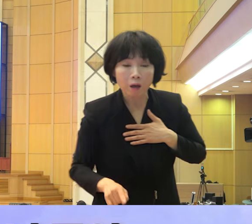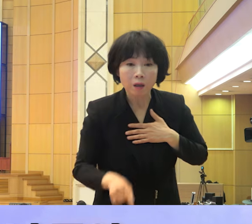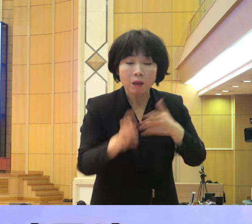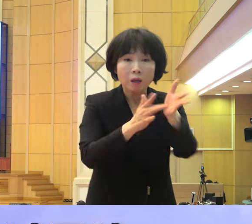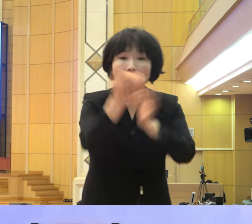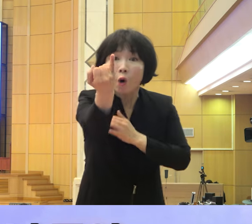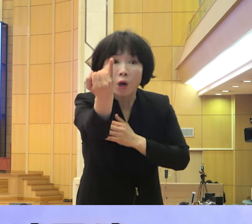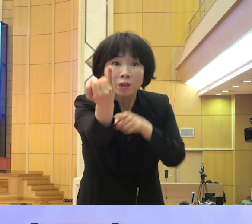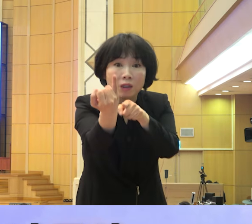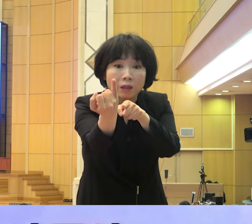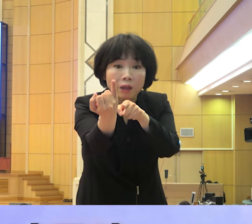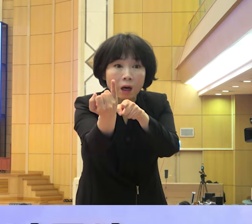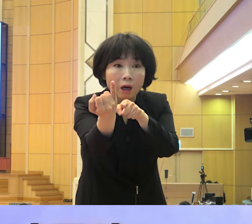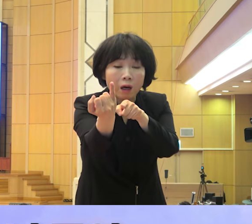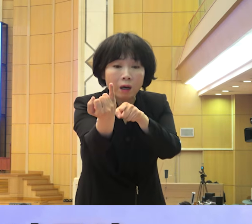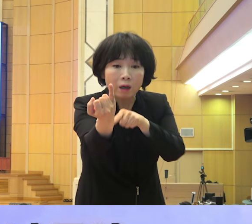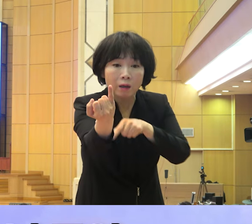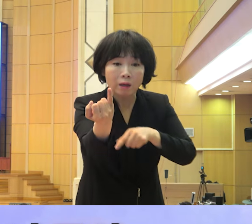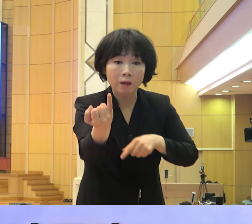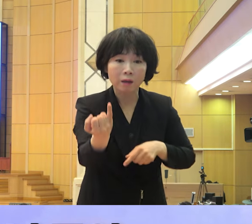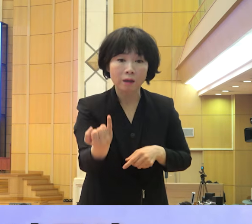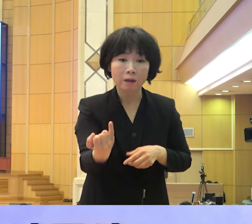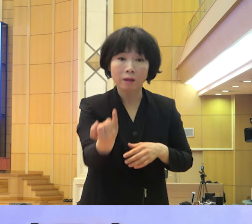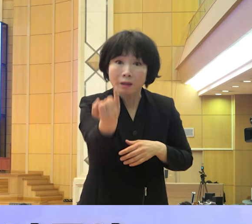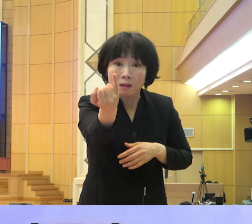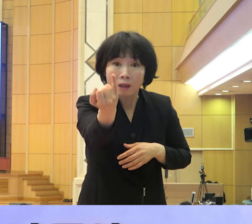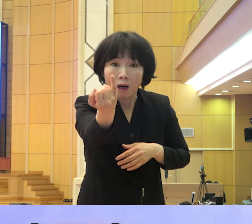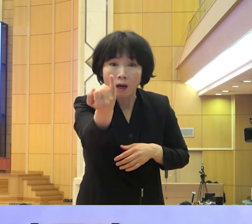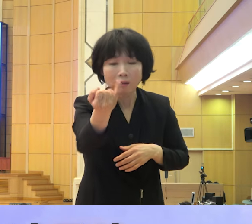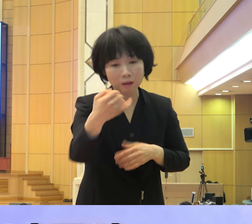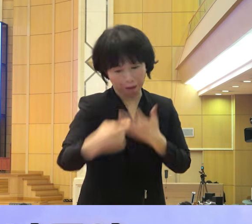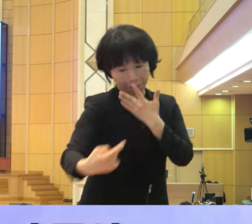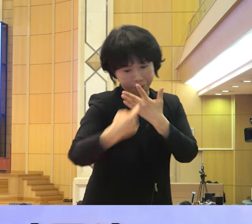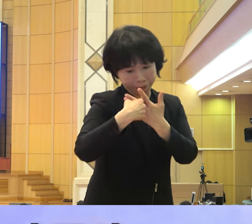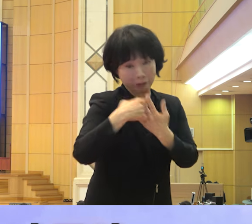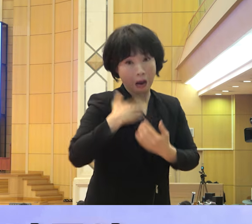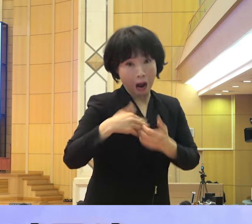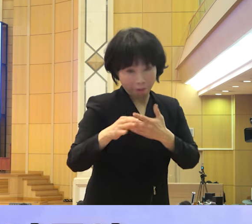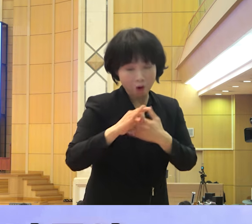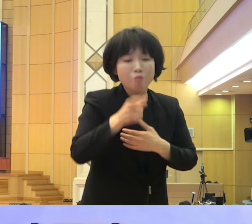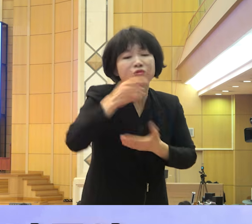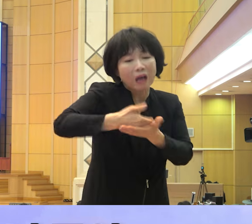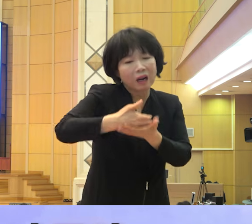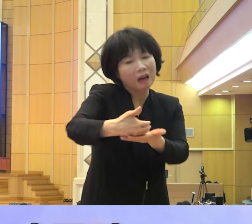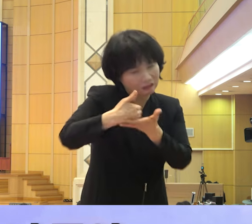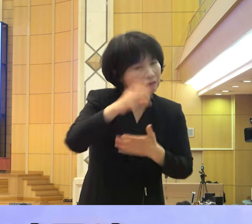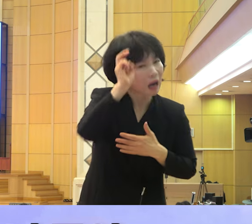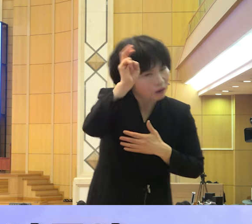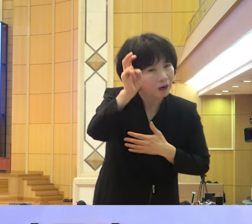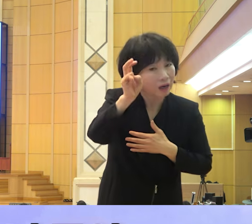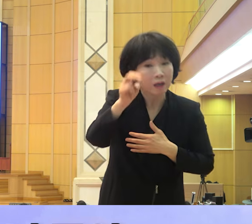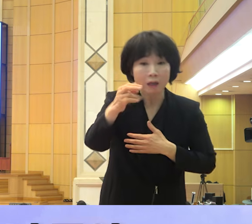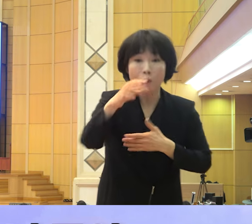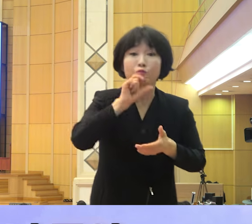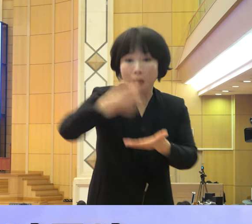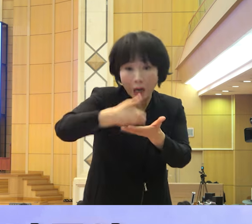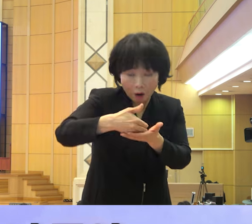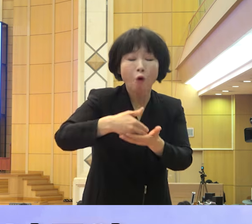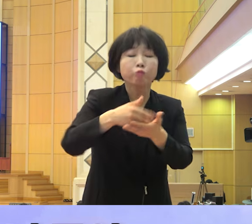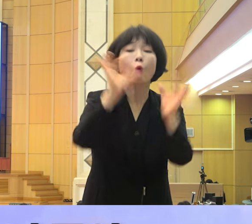내가 그에게 물을 구했으리라. 그가 생수를 내게 주었으리라.